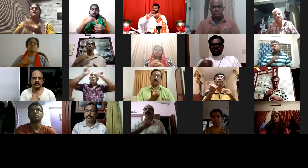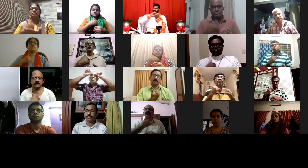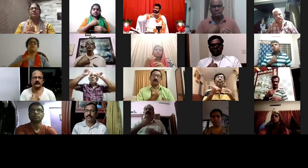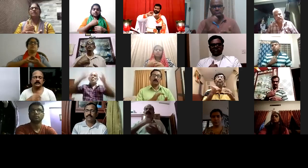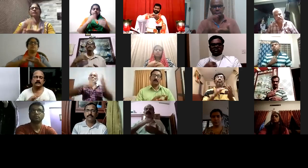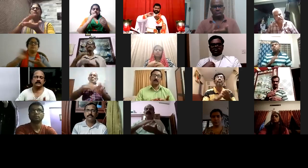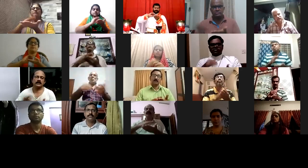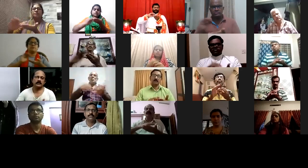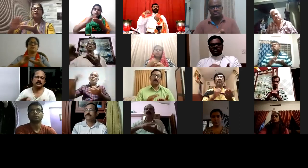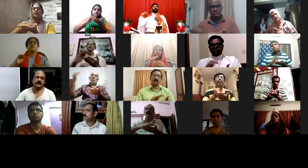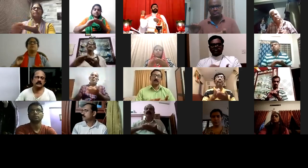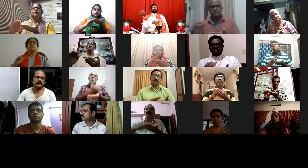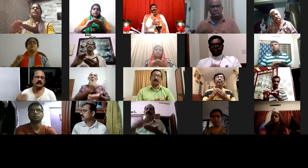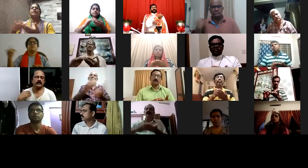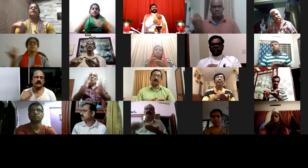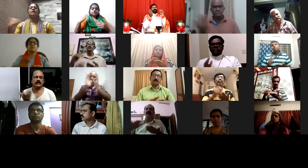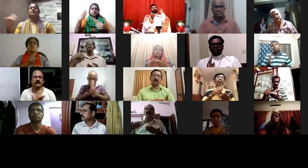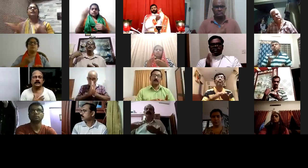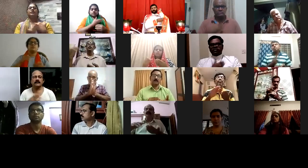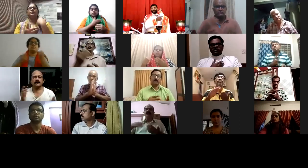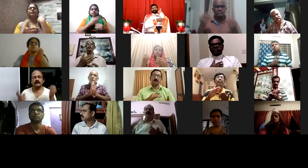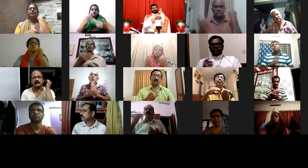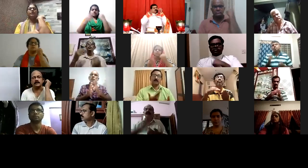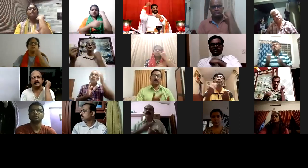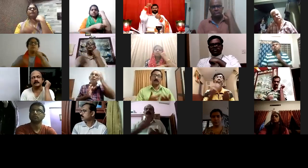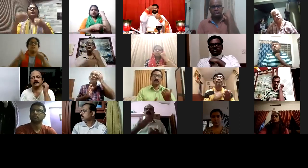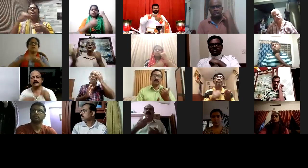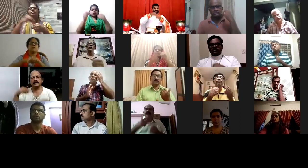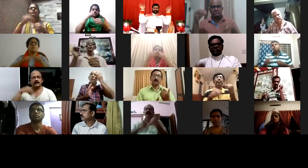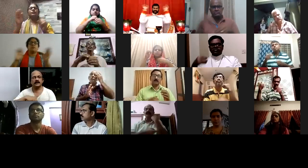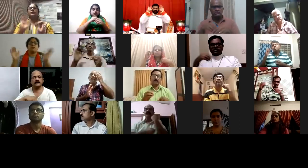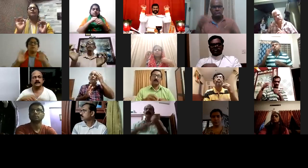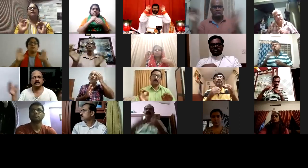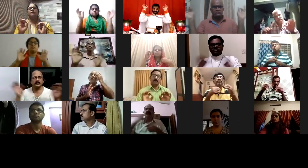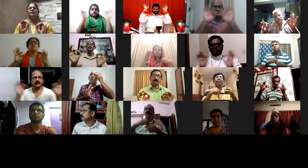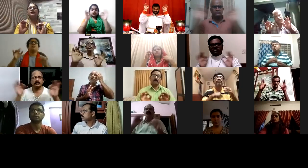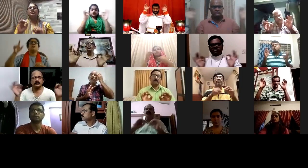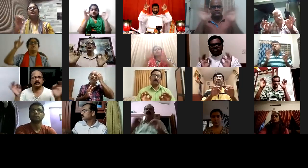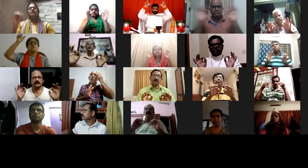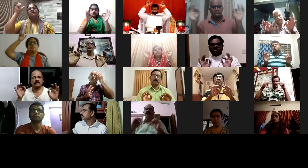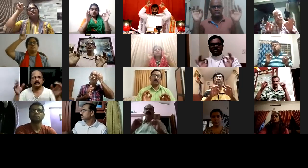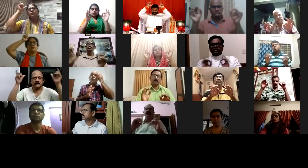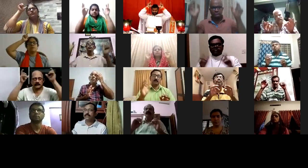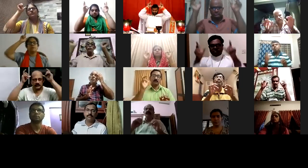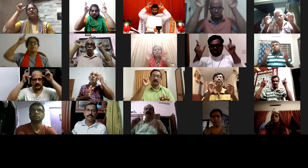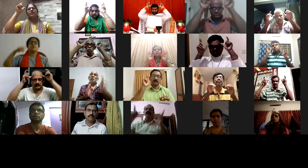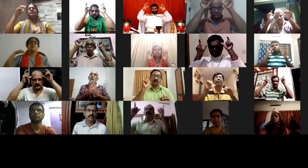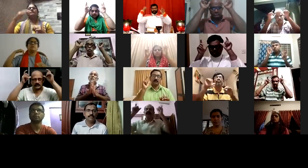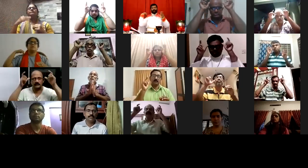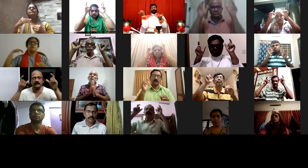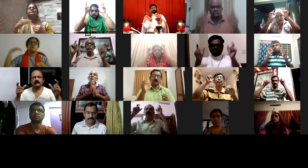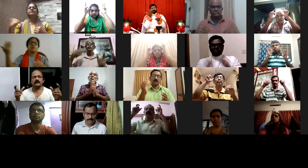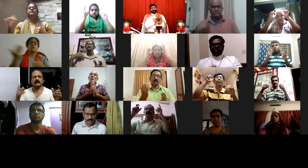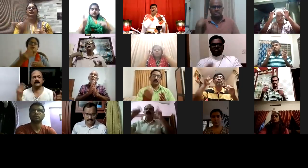ഞങ്ങളോട് ക്ഷമിക്കണമേ. ഞങ്ങൾ പ്രലോഭനത്തിൽ വീഴാൻ ഇടയാകരുതേ. ദുഷ്ടാരൂപിയിൽ